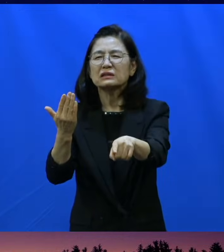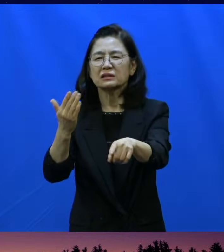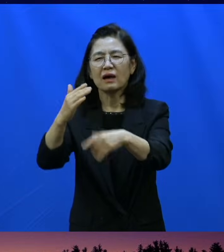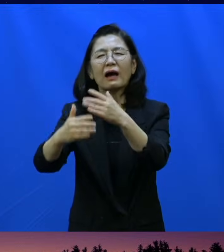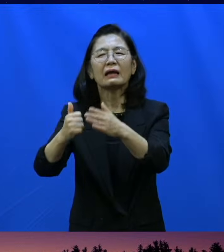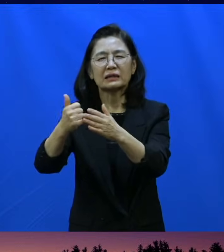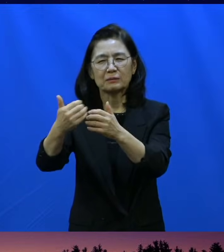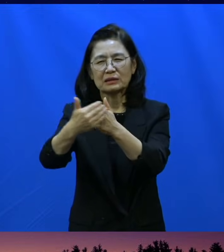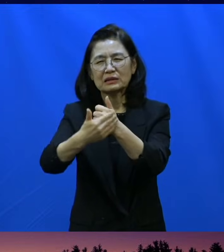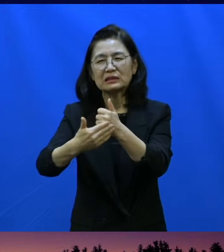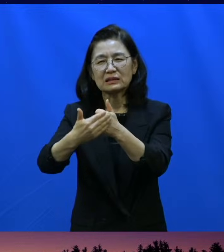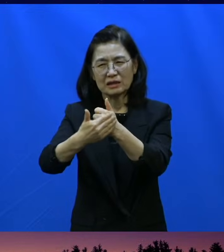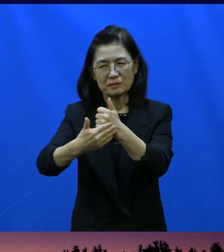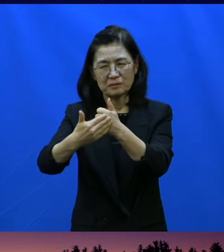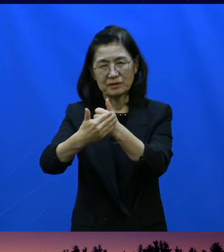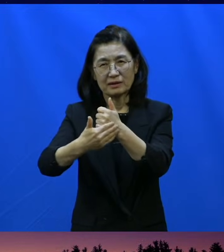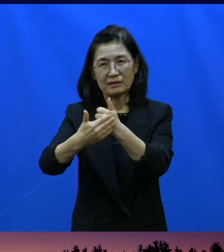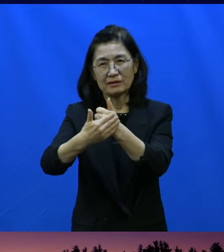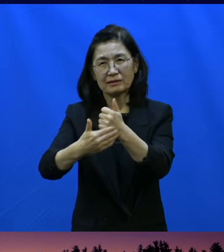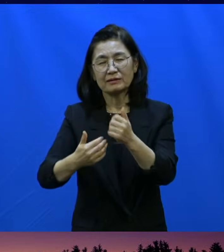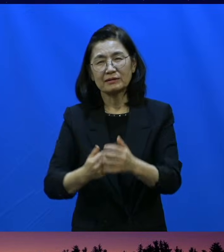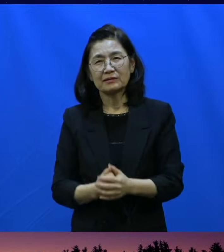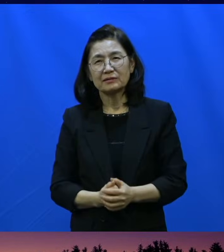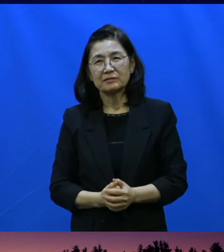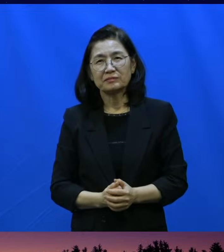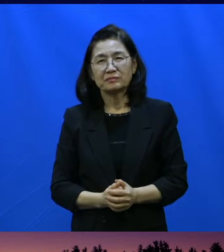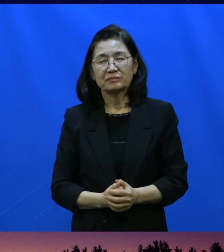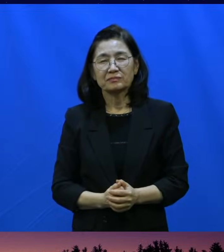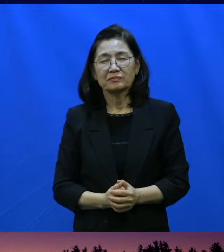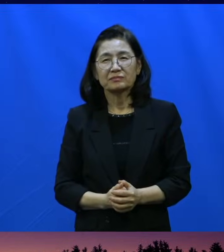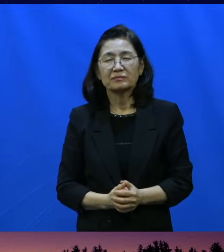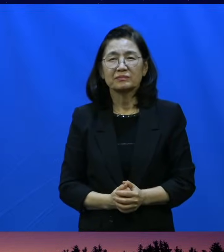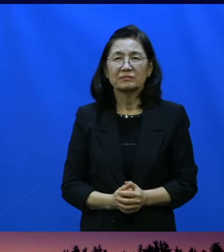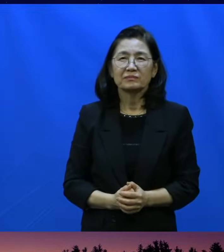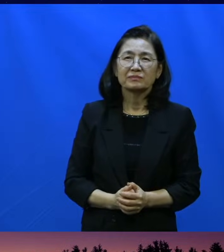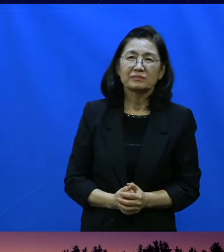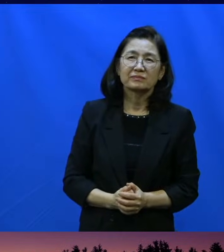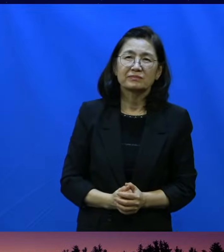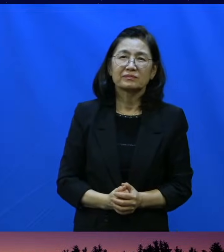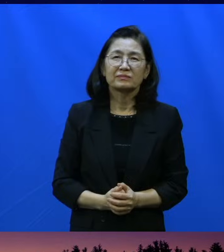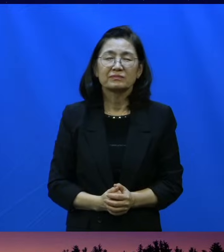앞에 손을 바짝 들 때 들려오는 음성이 있는 거죠.